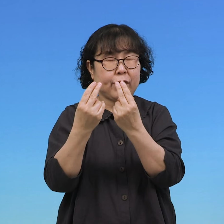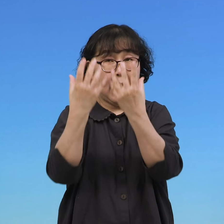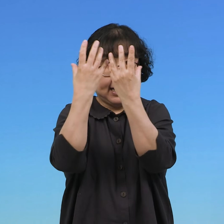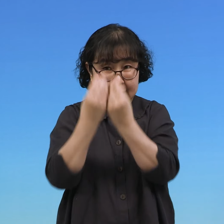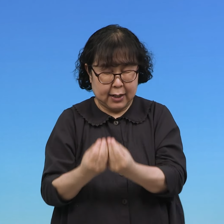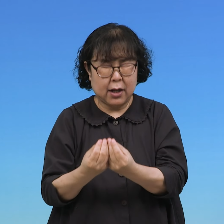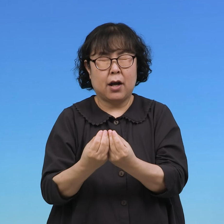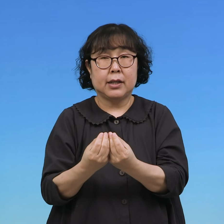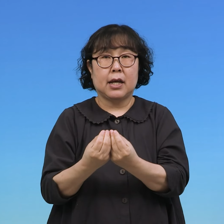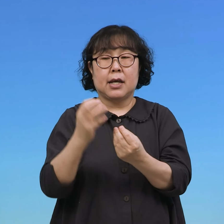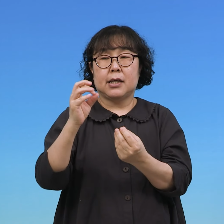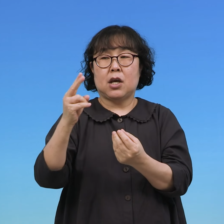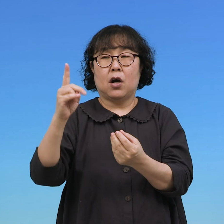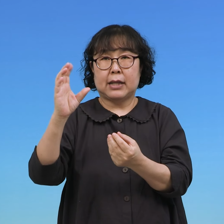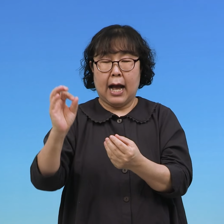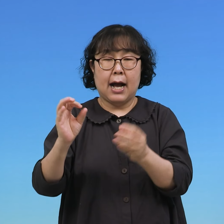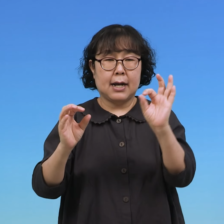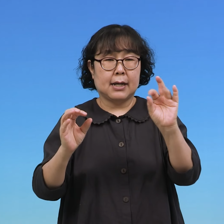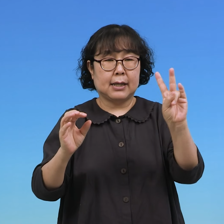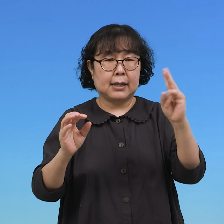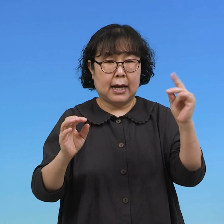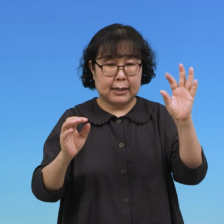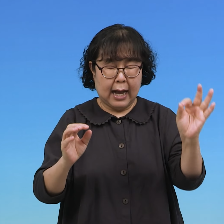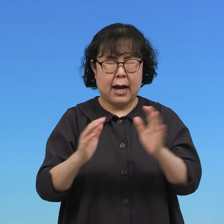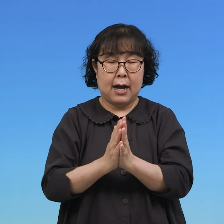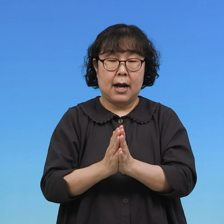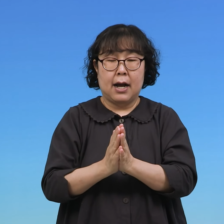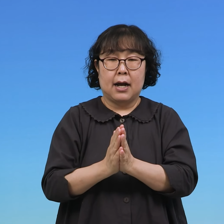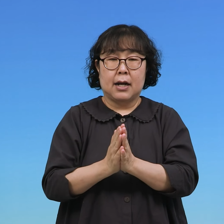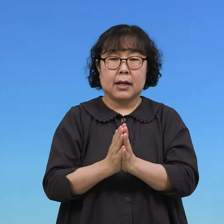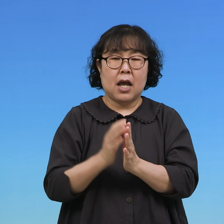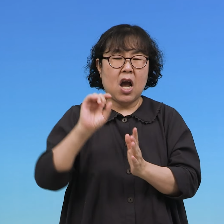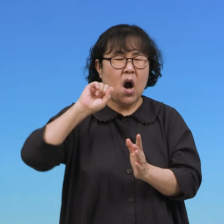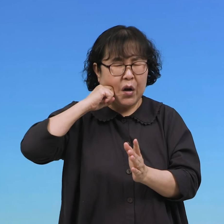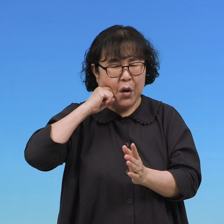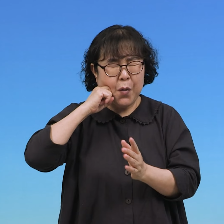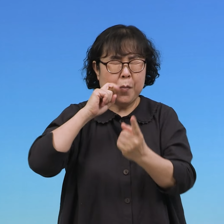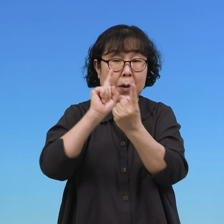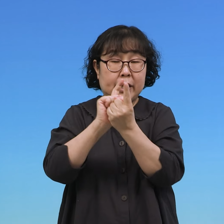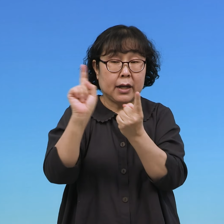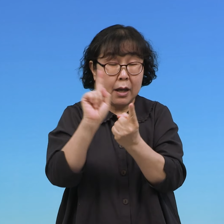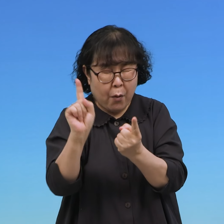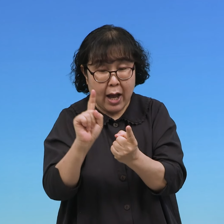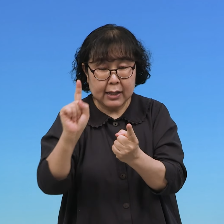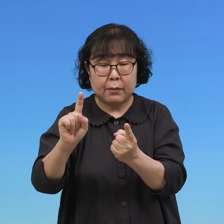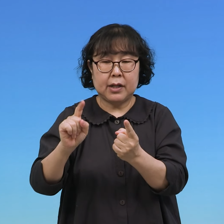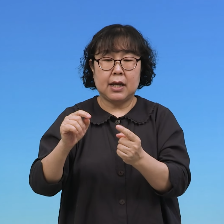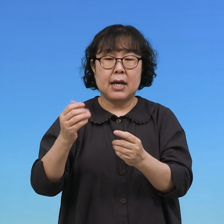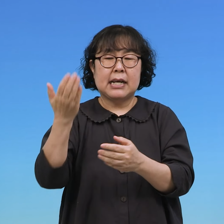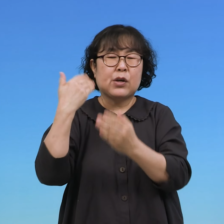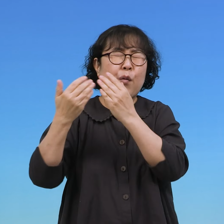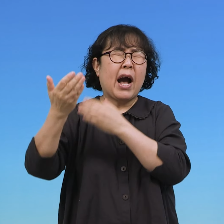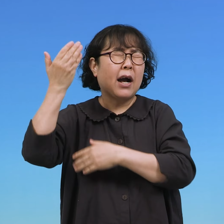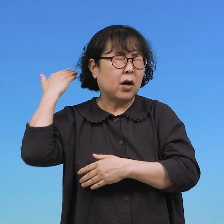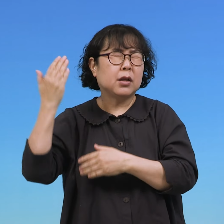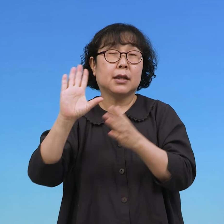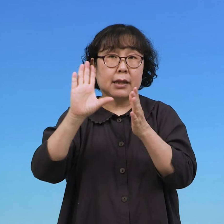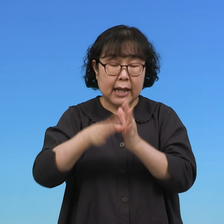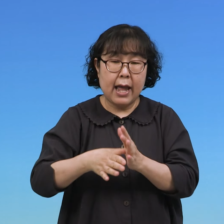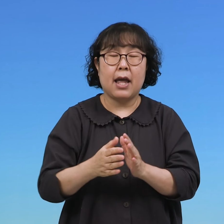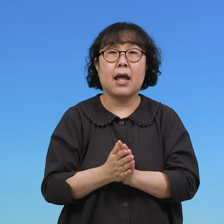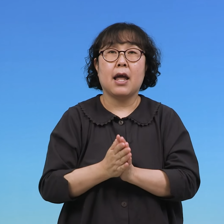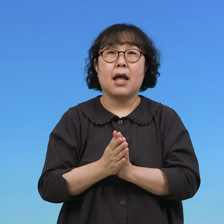지금 여당 후보나 야당 후보나 권력을 치르는 게 뭐니? 그분들이 도지사 시절이나 또